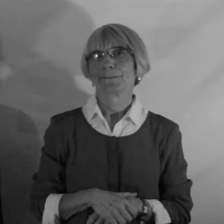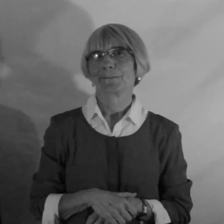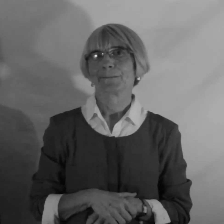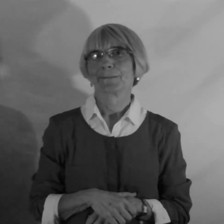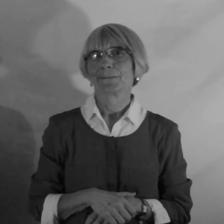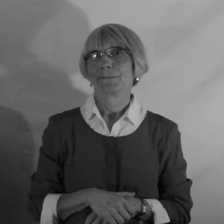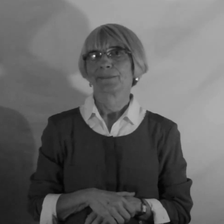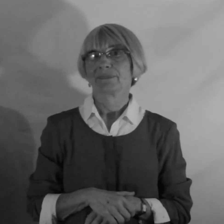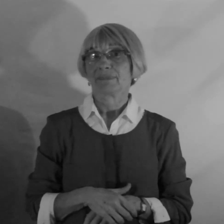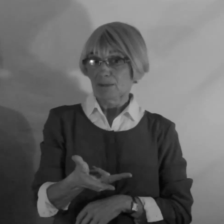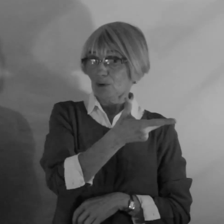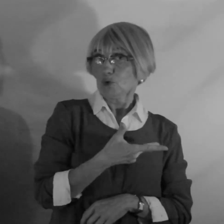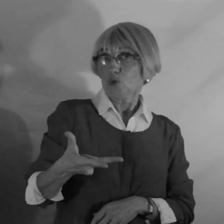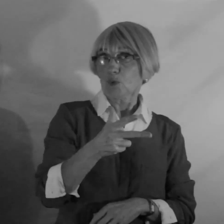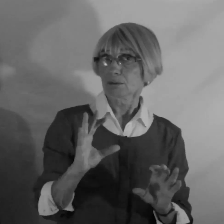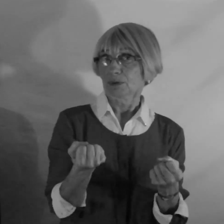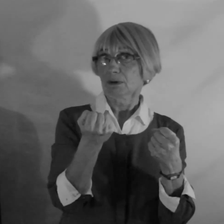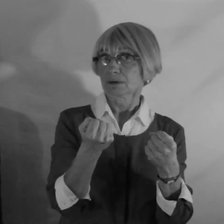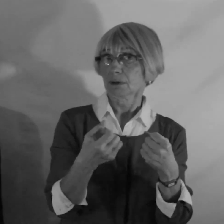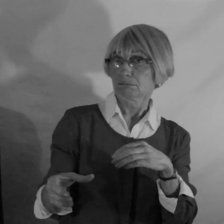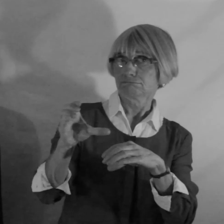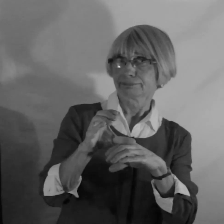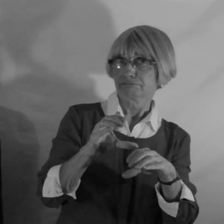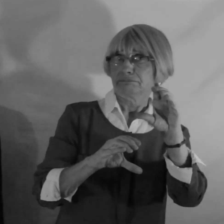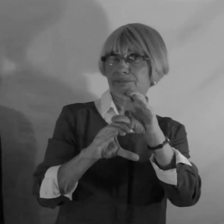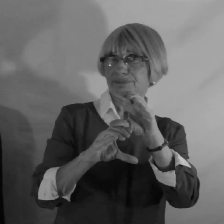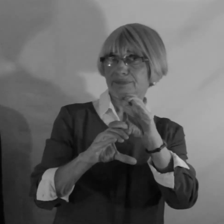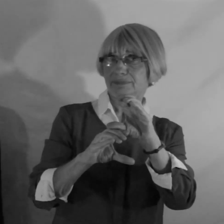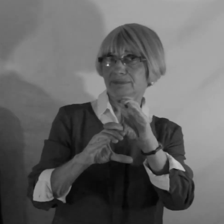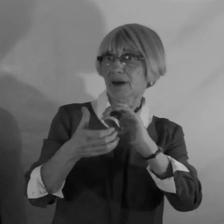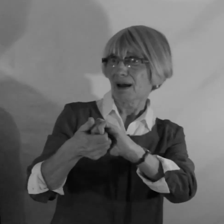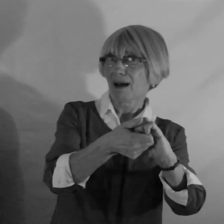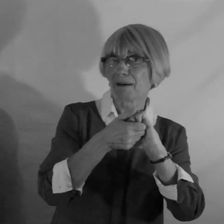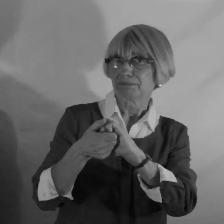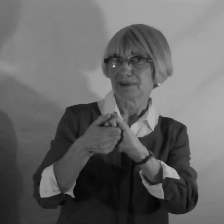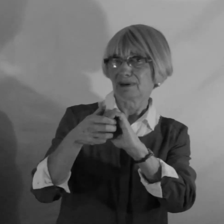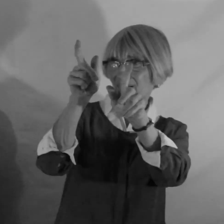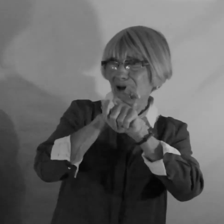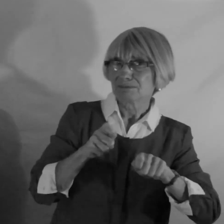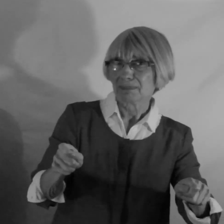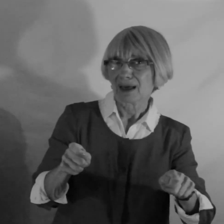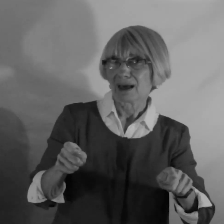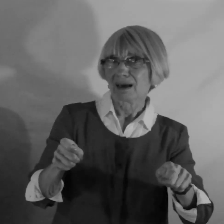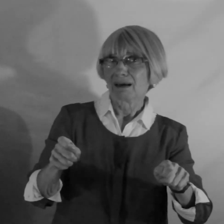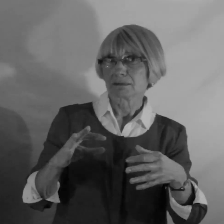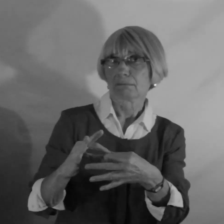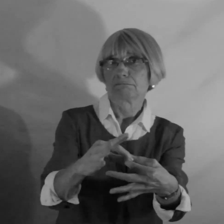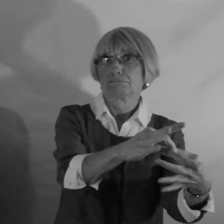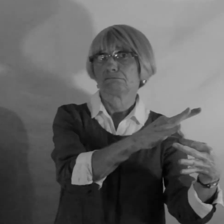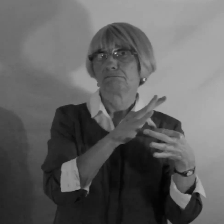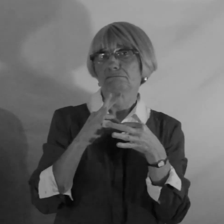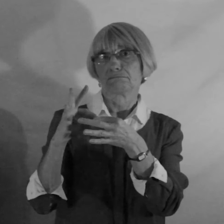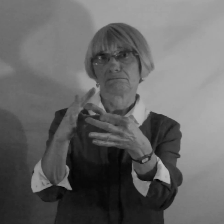Avec la complémentarité de nos compétences, l'estime et l'amitié qui nous lient, la collaboration s'effectue de